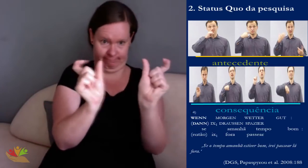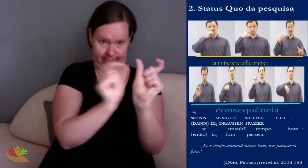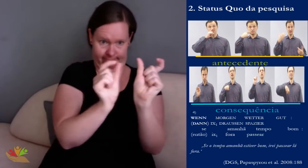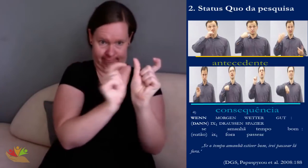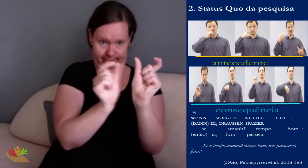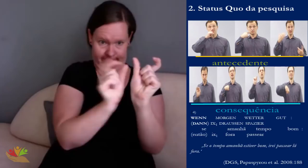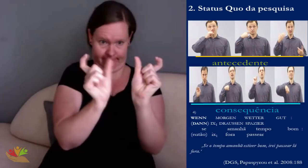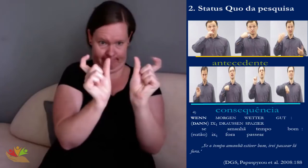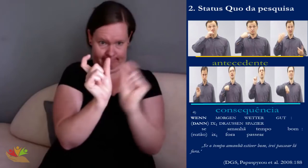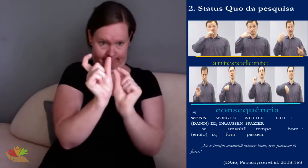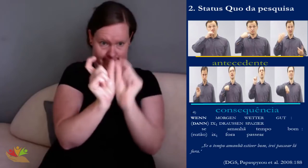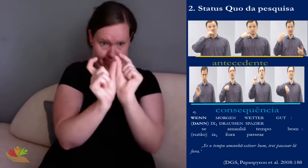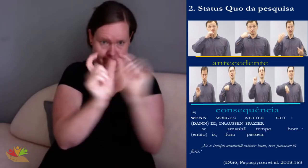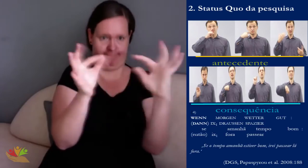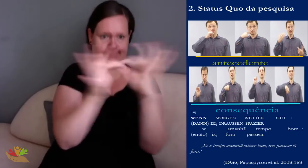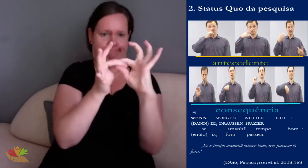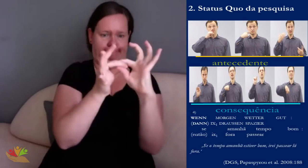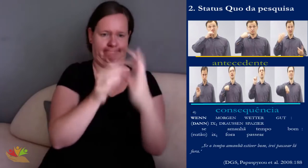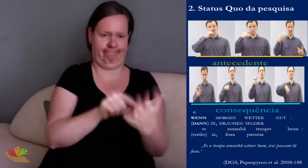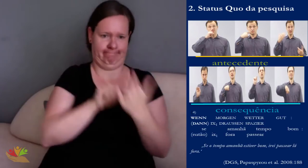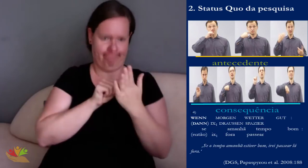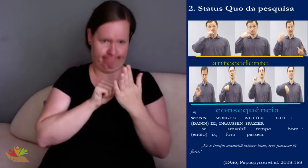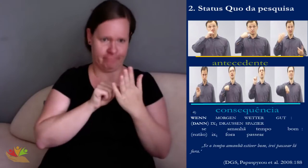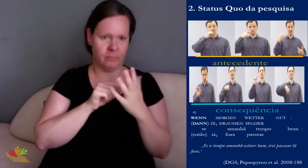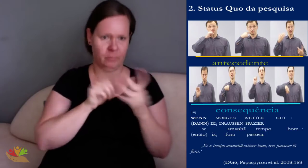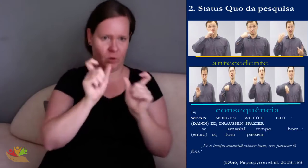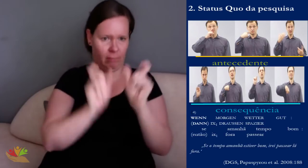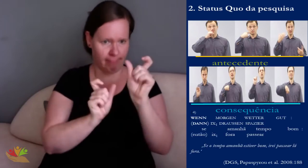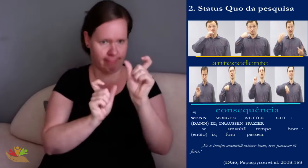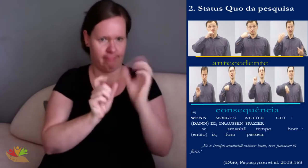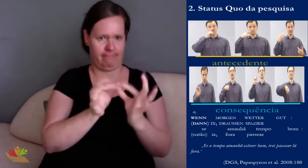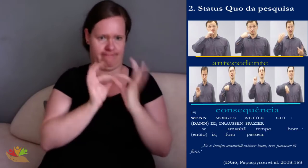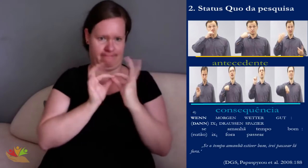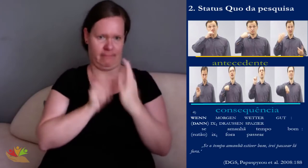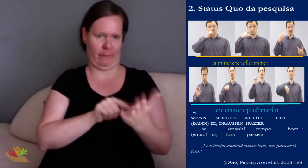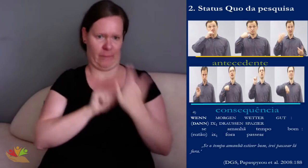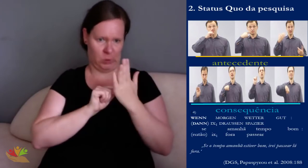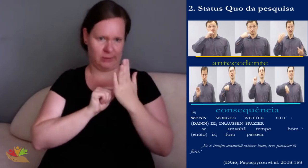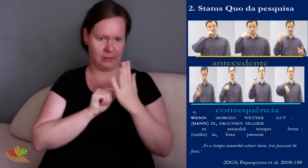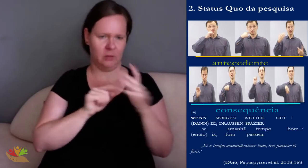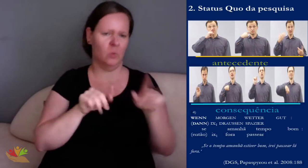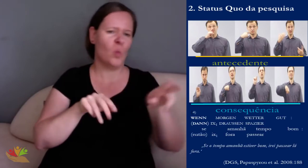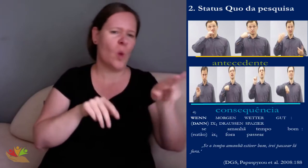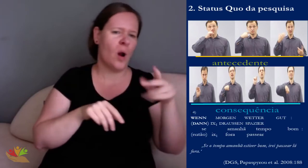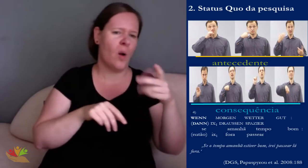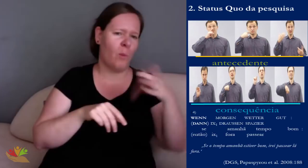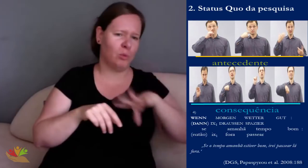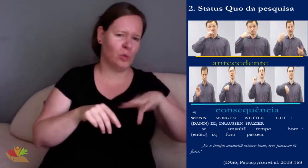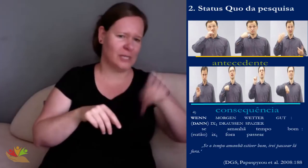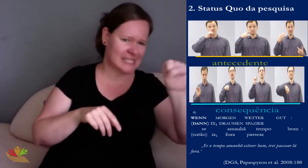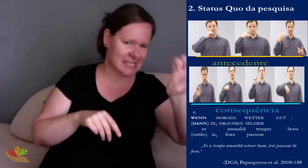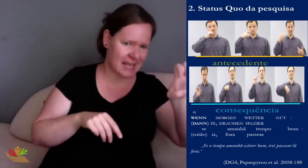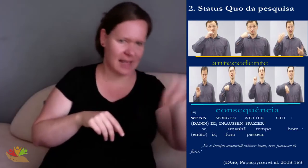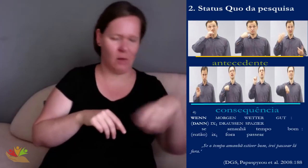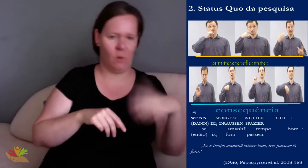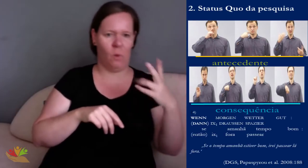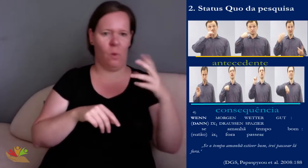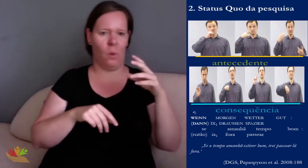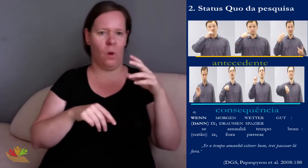É muito importante que nas orações complexas, nas orações